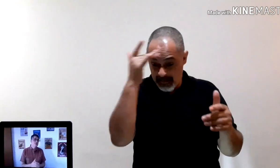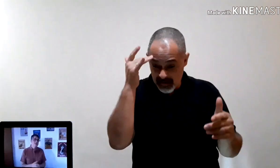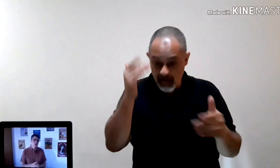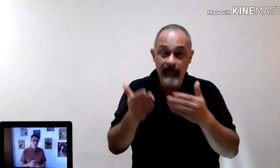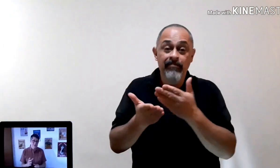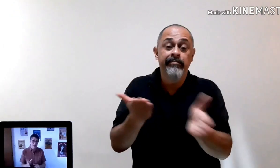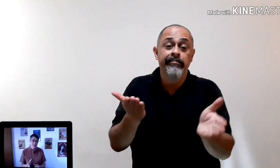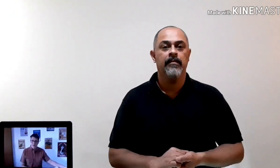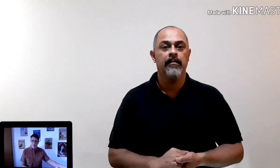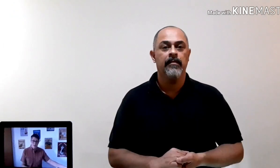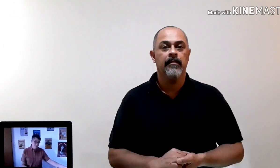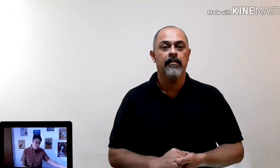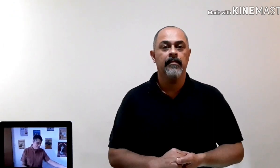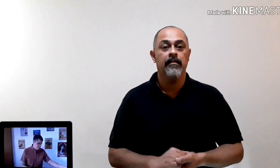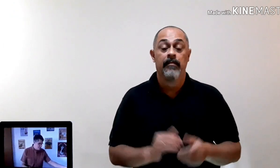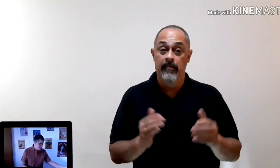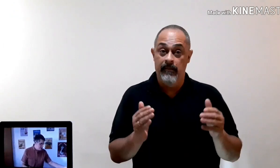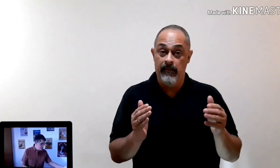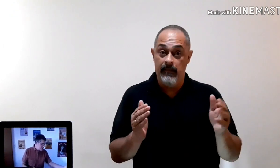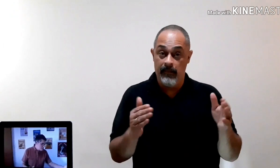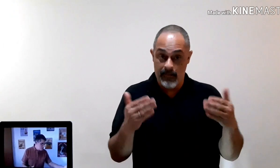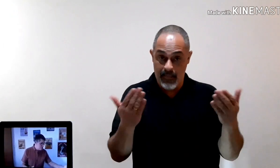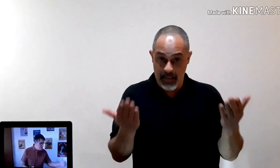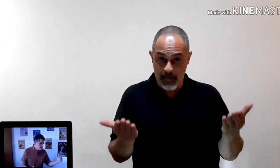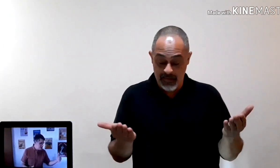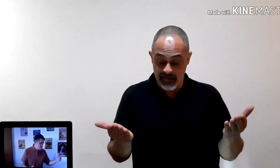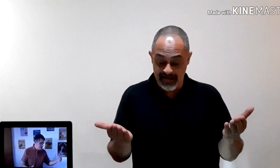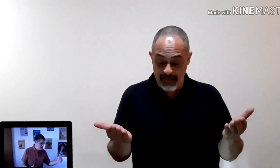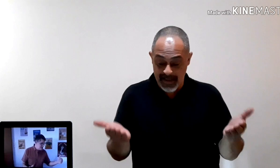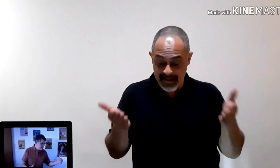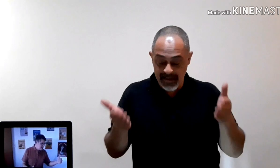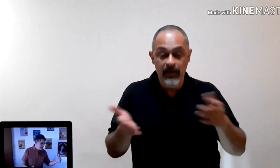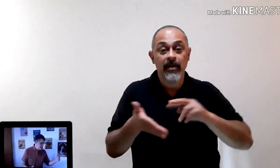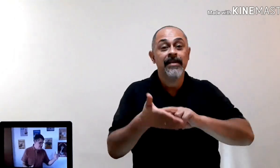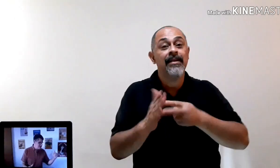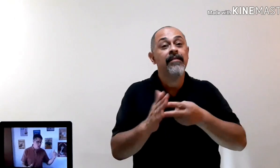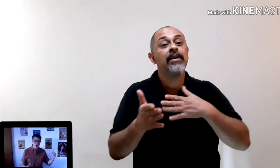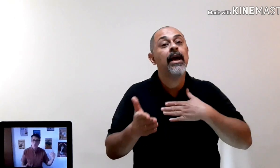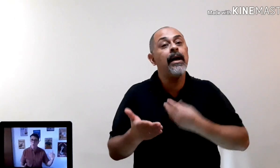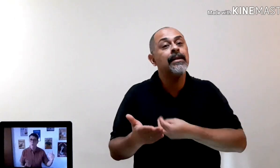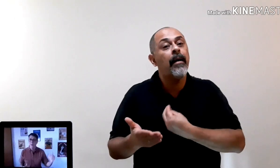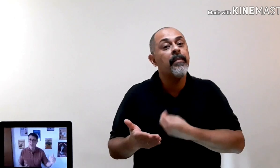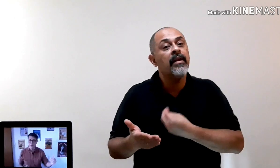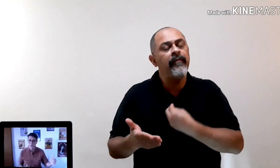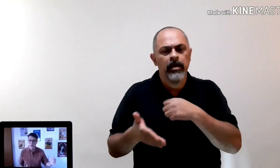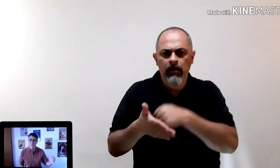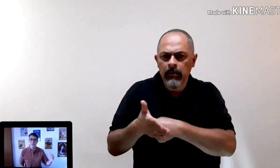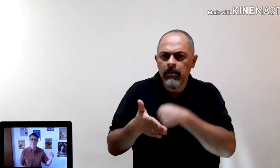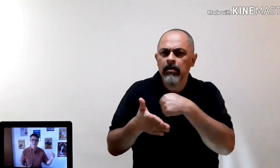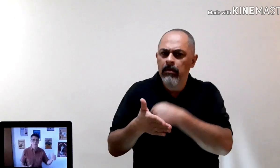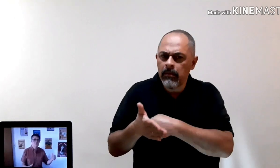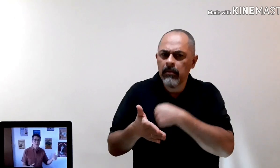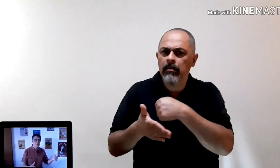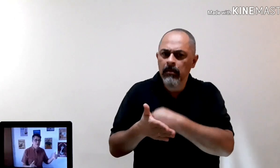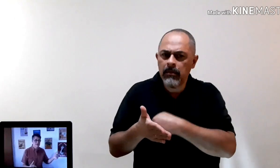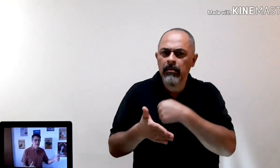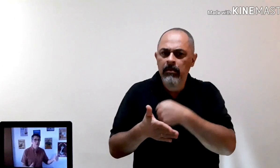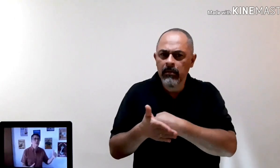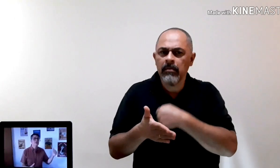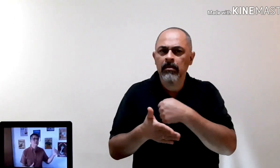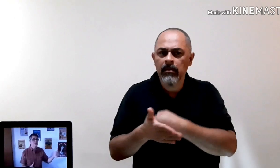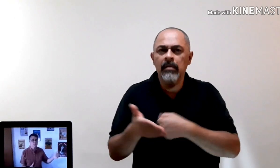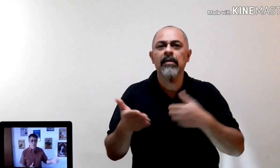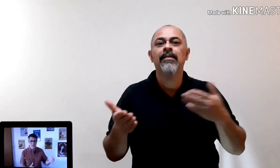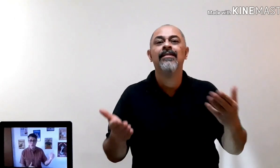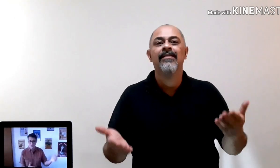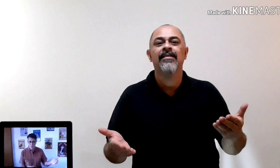Então vamos ler os versículos 3. Então, isso vai produzir perseverança e que a gente seja completo. A provação está nos